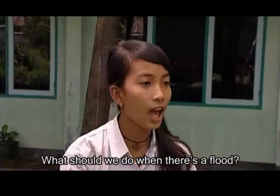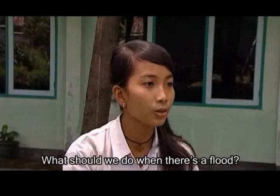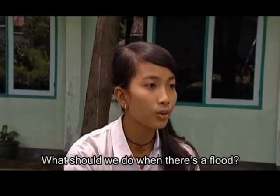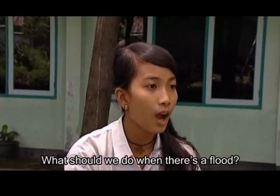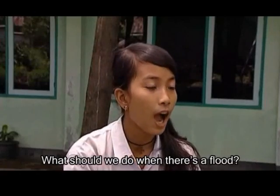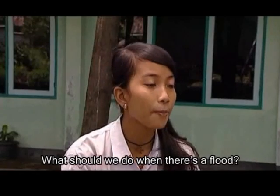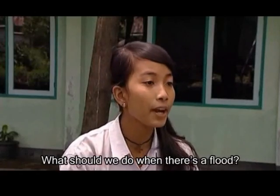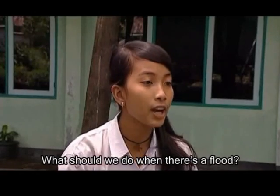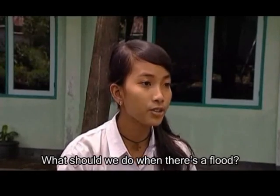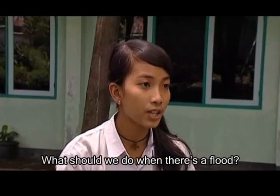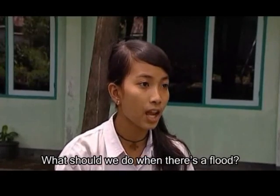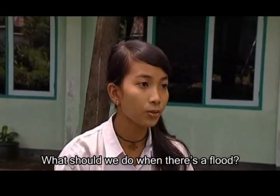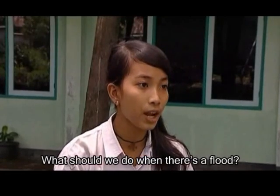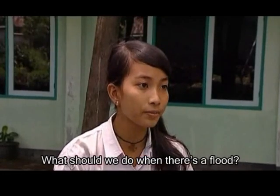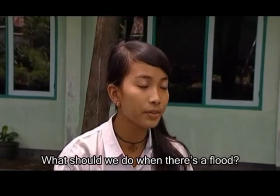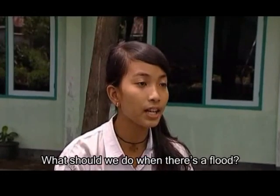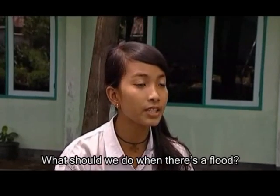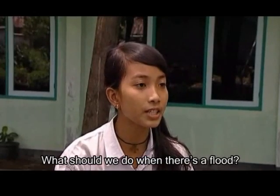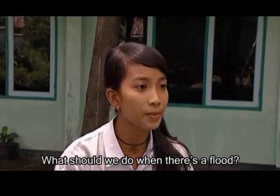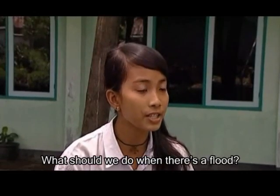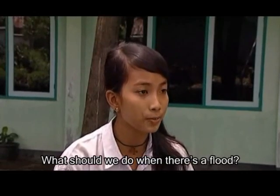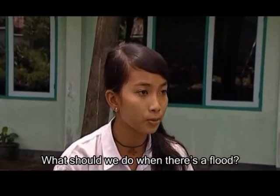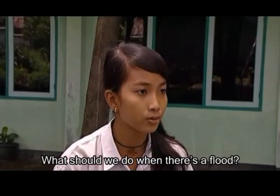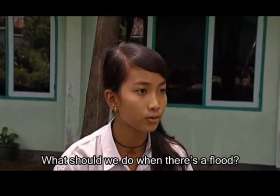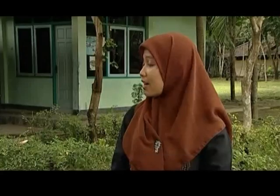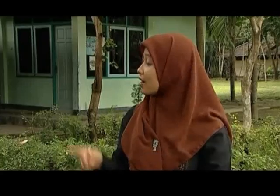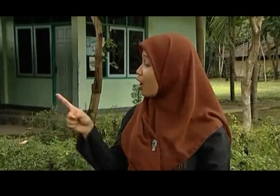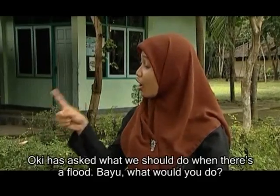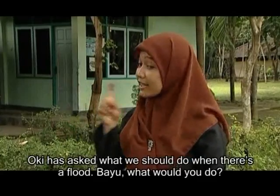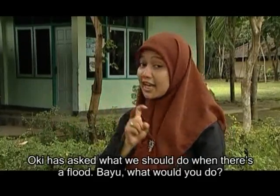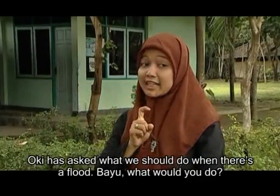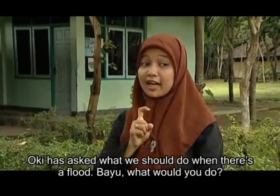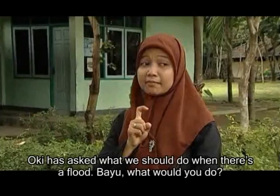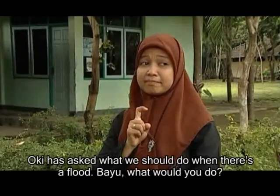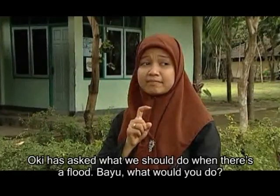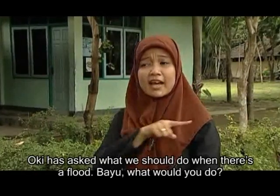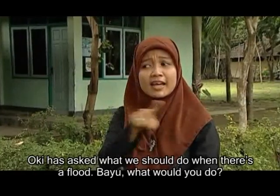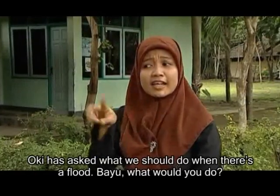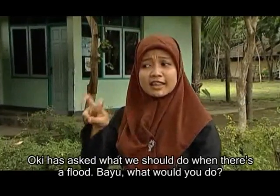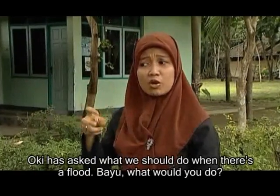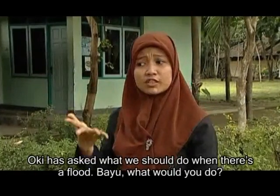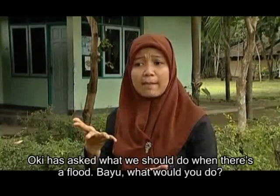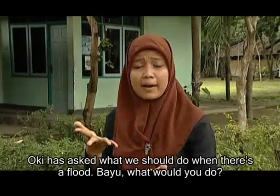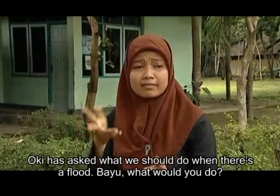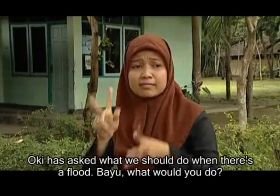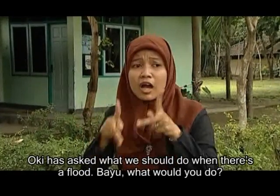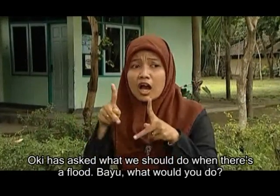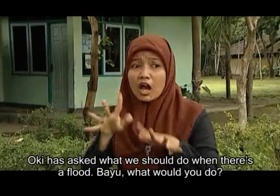Lalu, apa yang harus kita lakukan bila terjadi banjir, Bu? Oke, tanya. Kita harus apa kalau